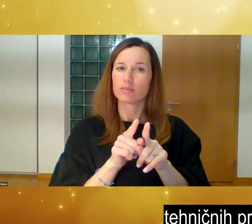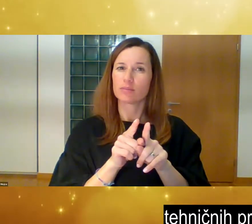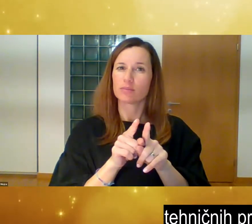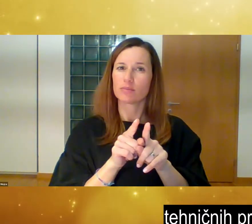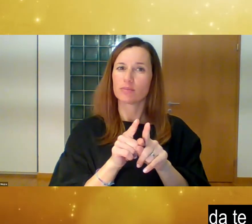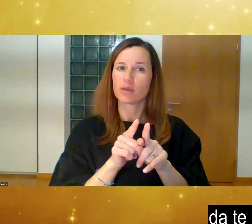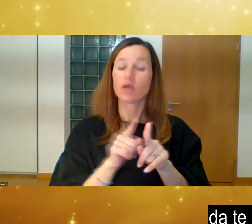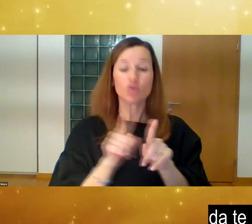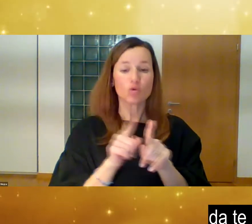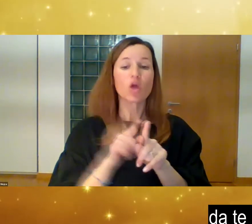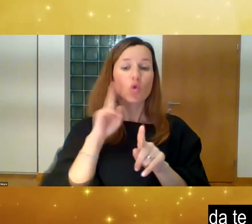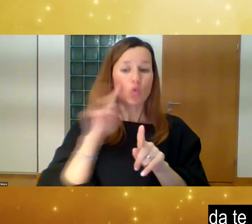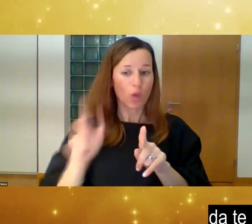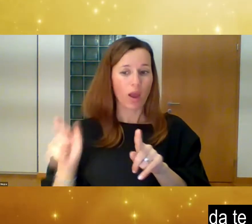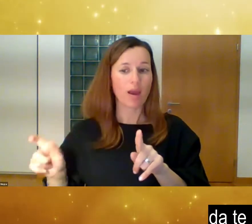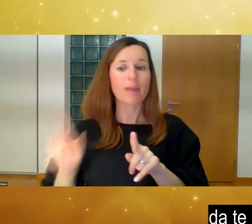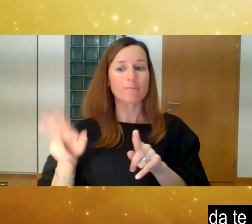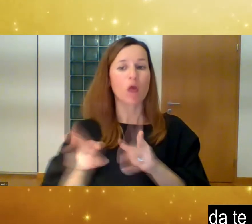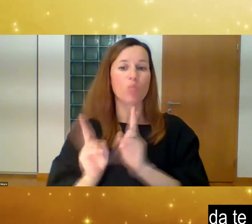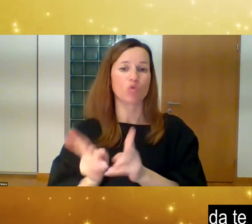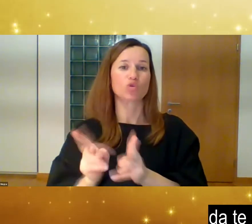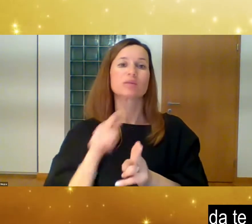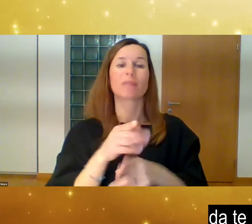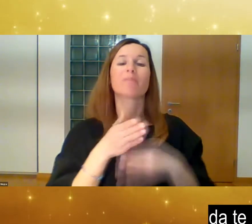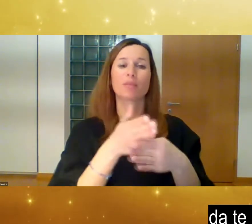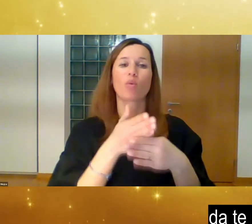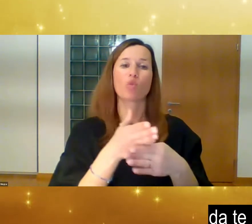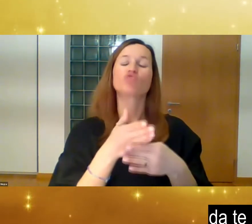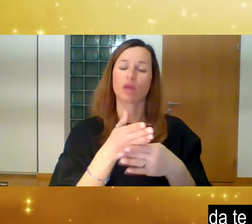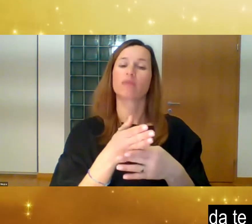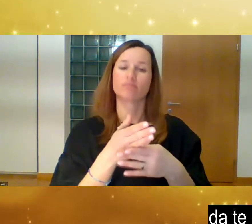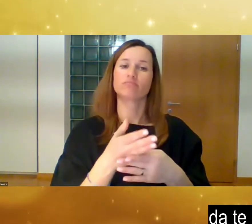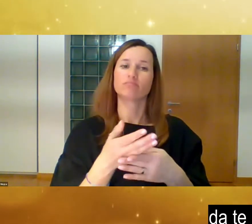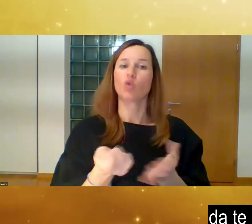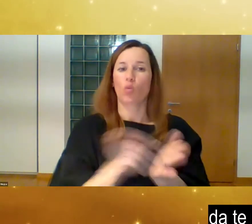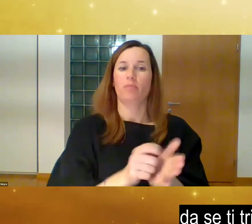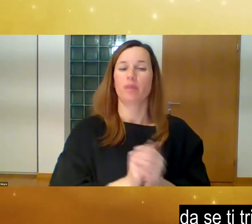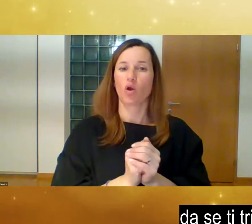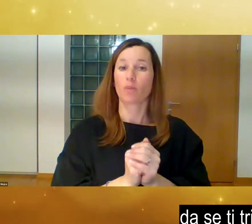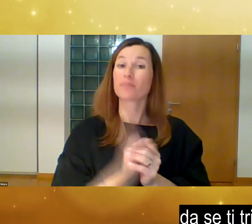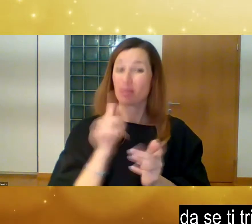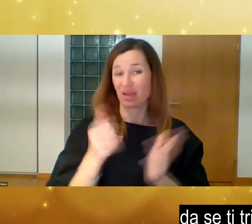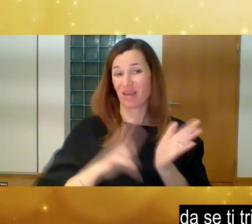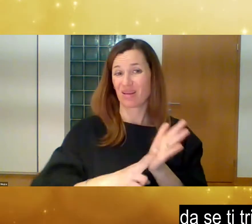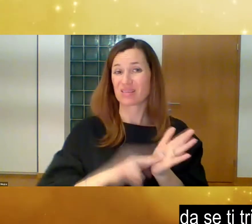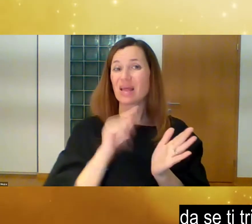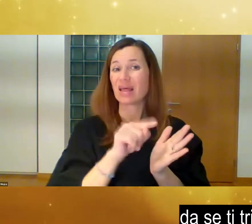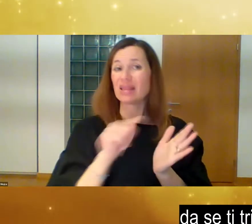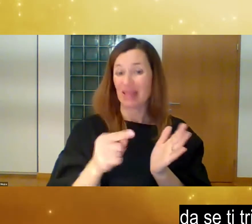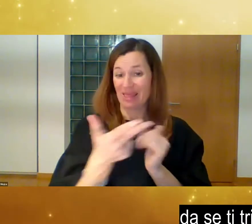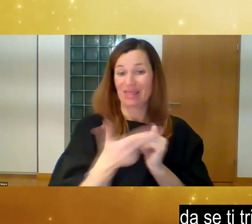imajo možnost, da te pripomočke uveljavljajo. Je pa res, da se te